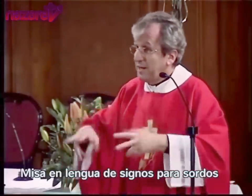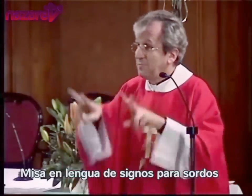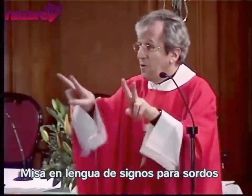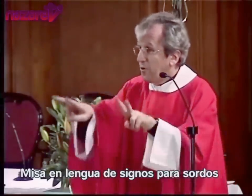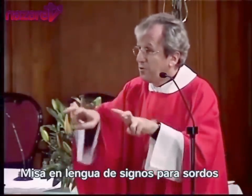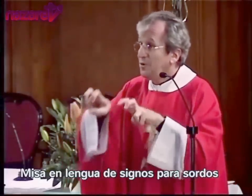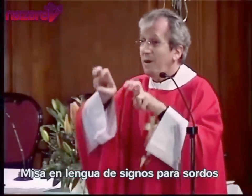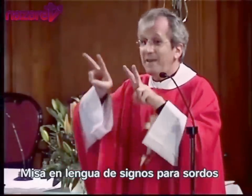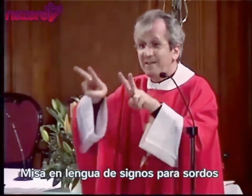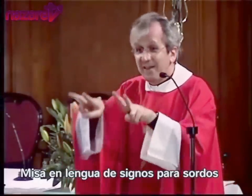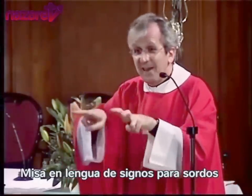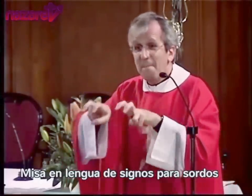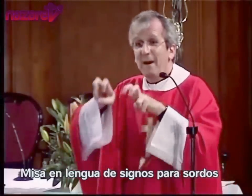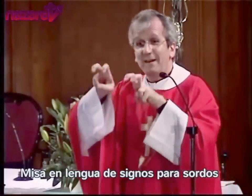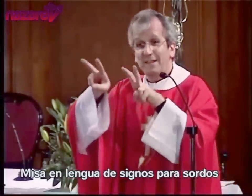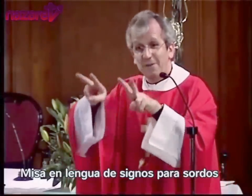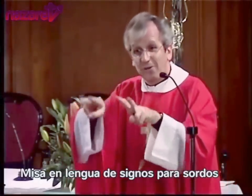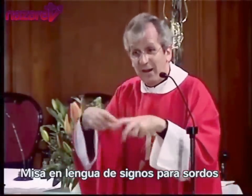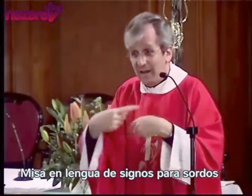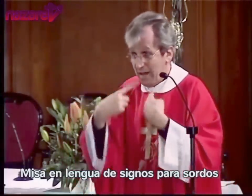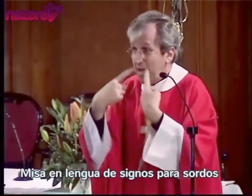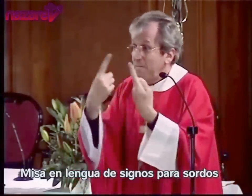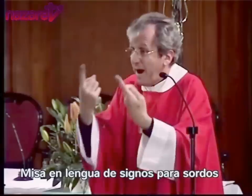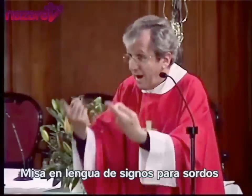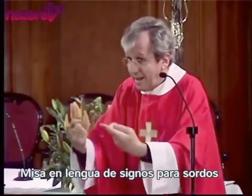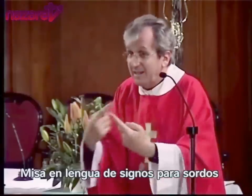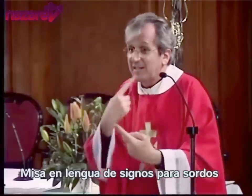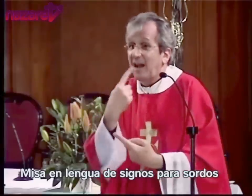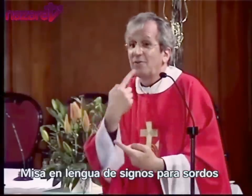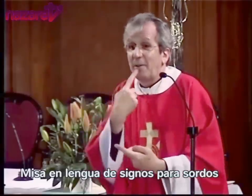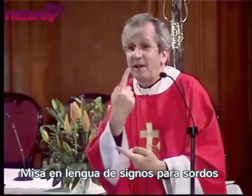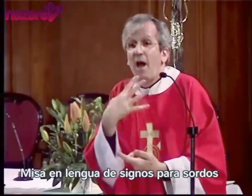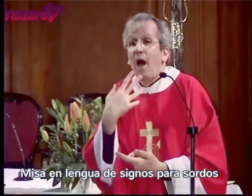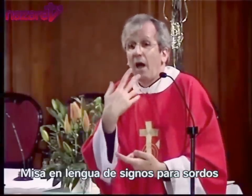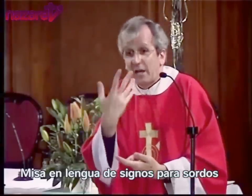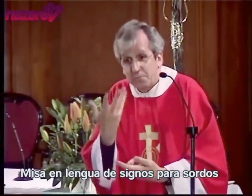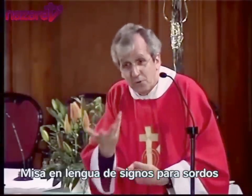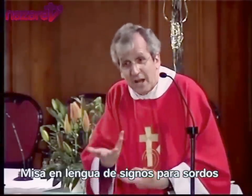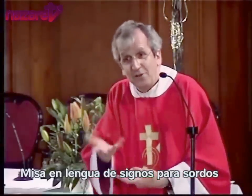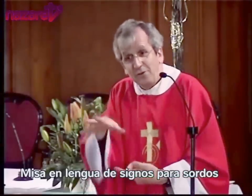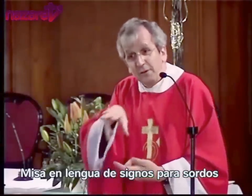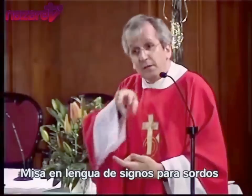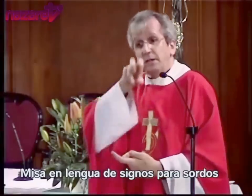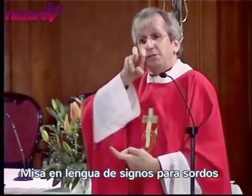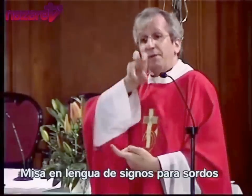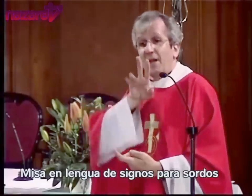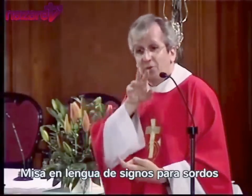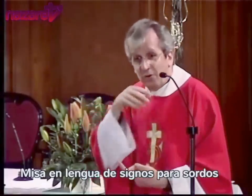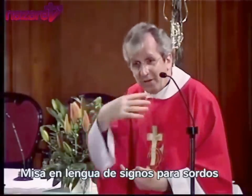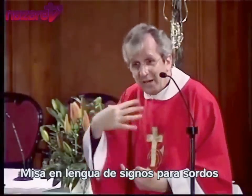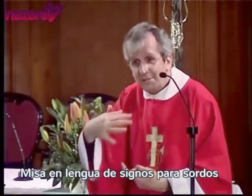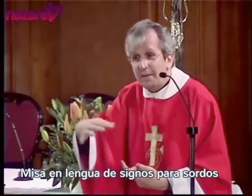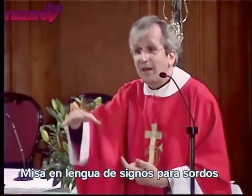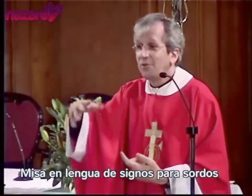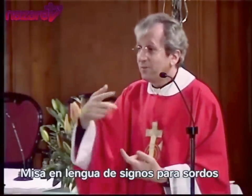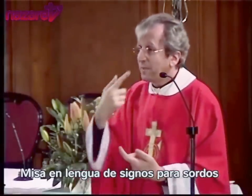nuestro organismo continuamente, ¿eh? Va recibiendo el aire y va, ¿eh? Sacando también, expulsando, inspirando